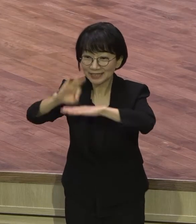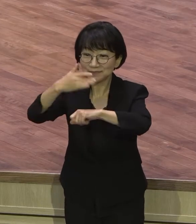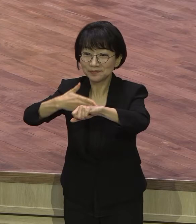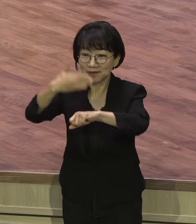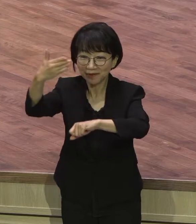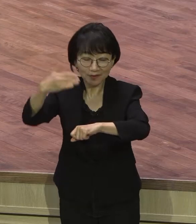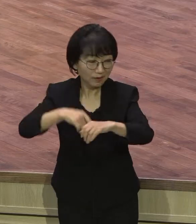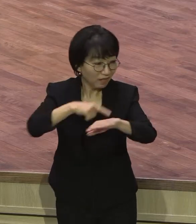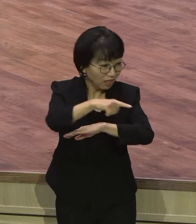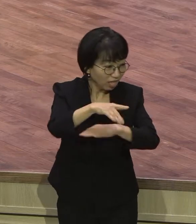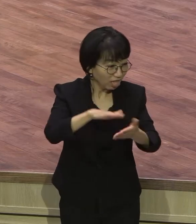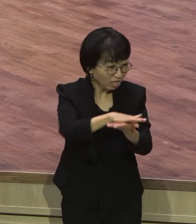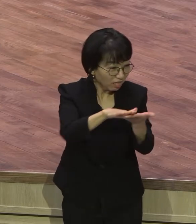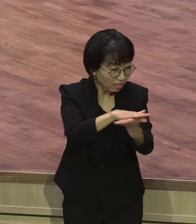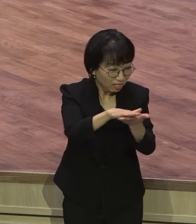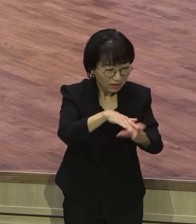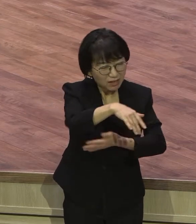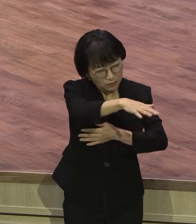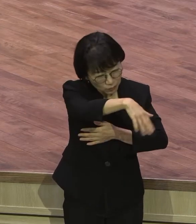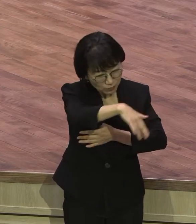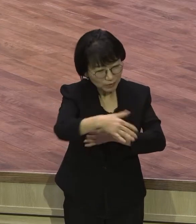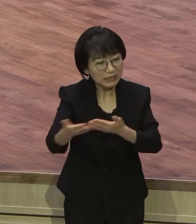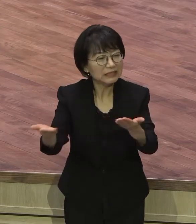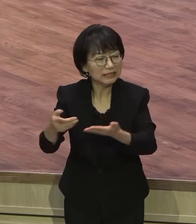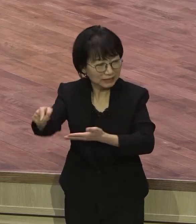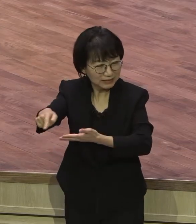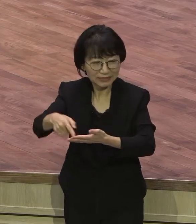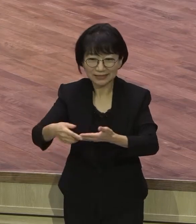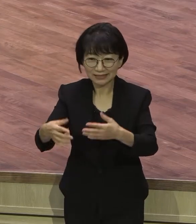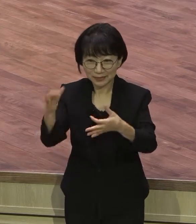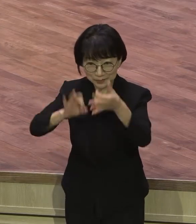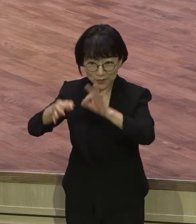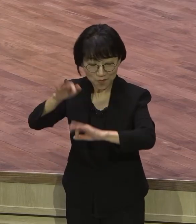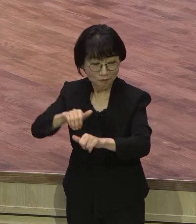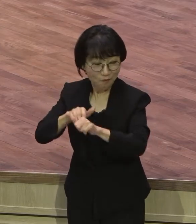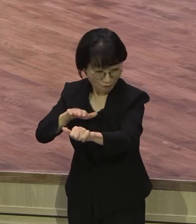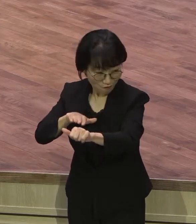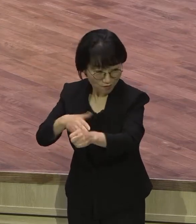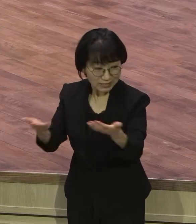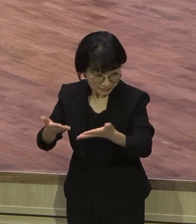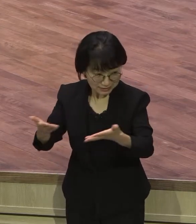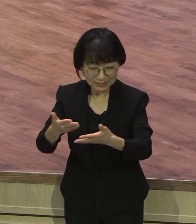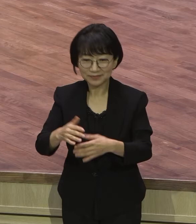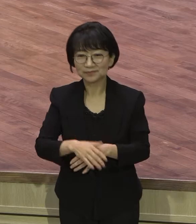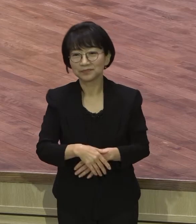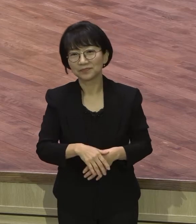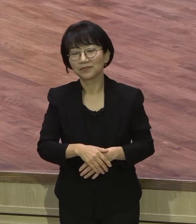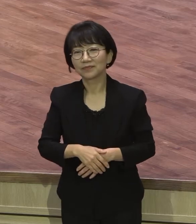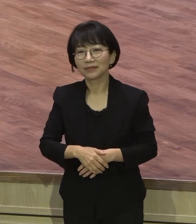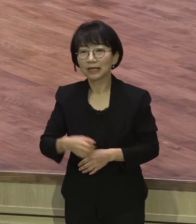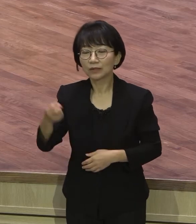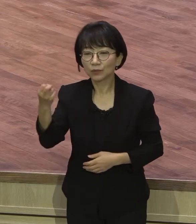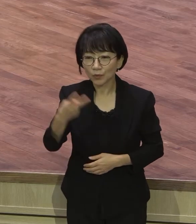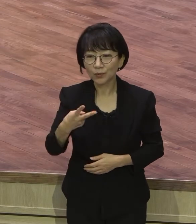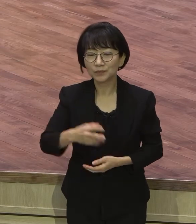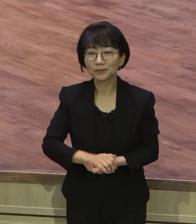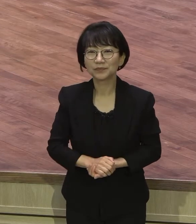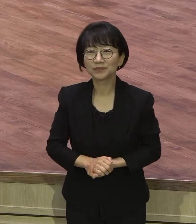다 놀고 있단 말이요. 그래서 이들도 불러서 포도원에 들어가서 일하도록 그렇게 보냈습니다.